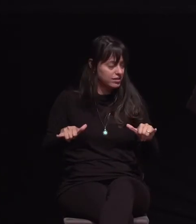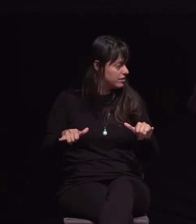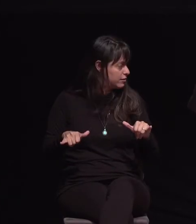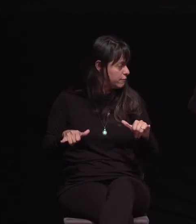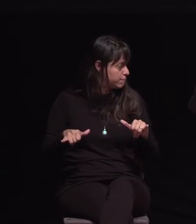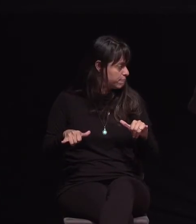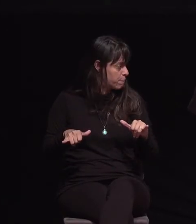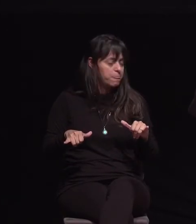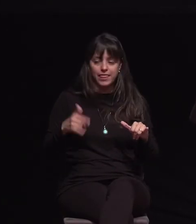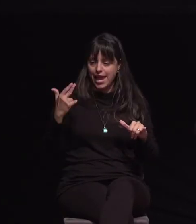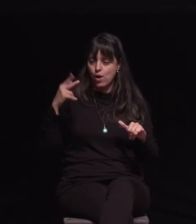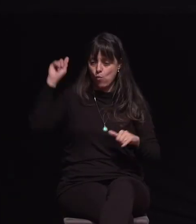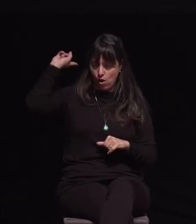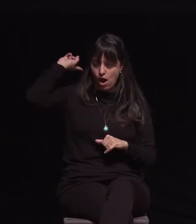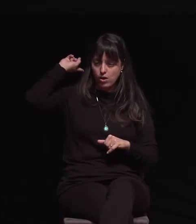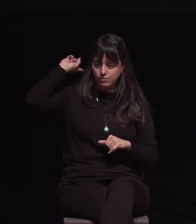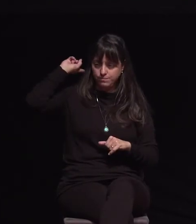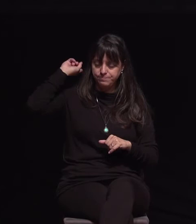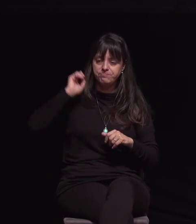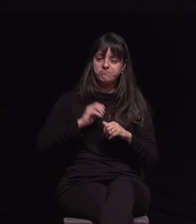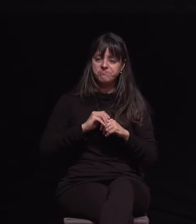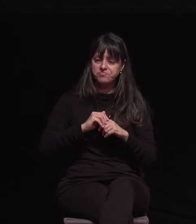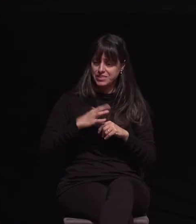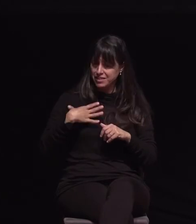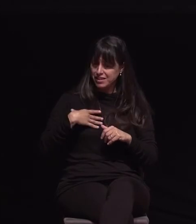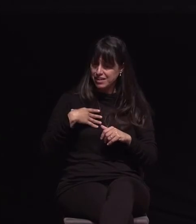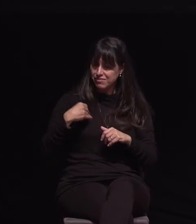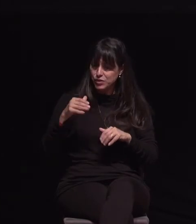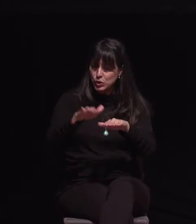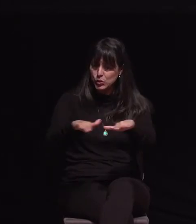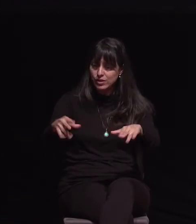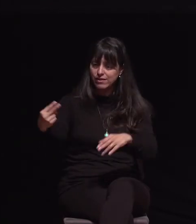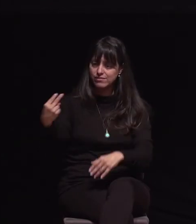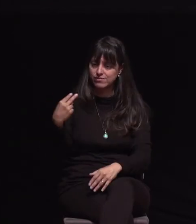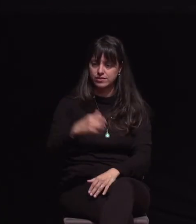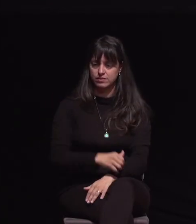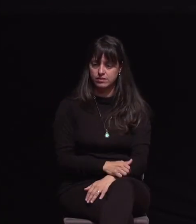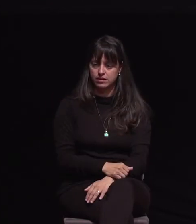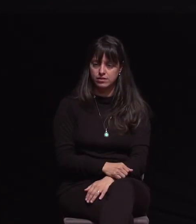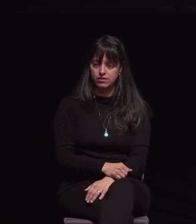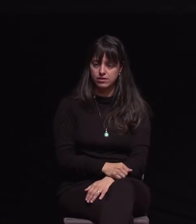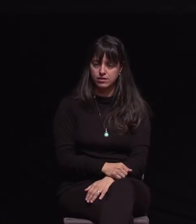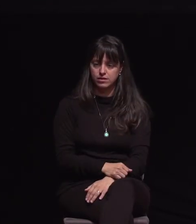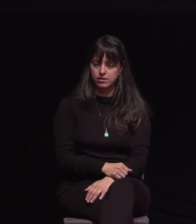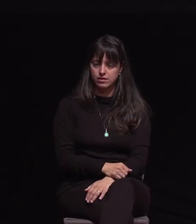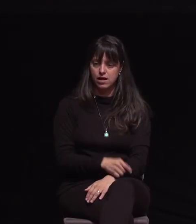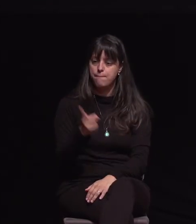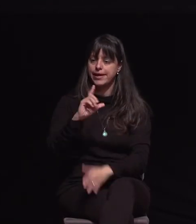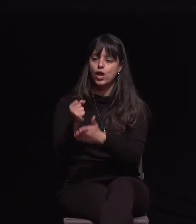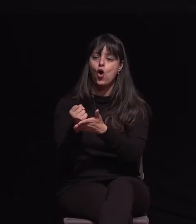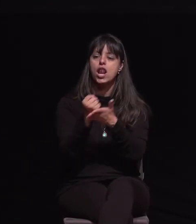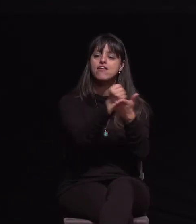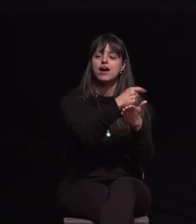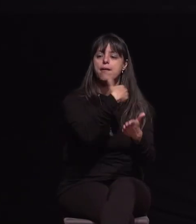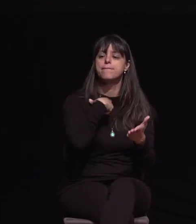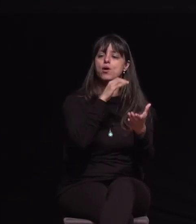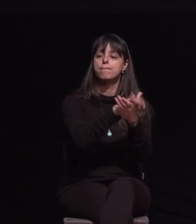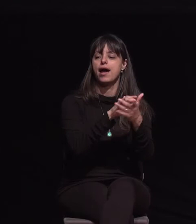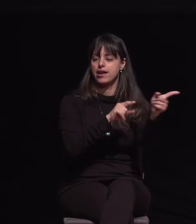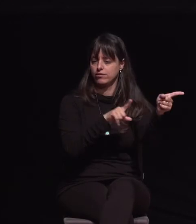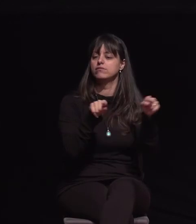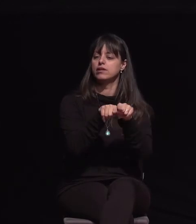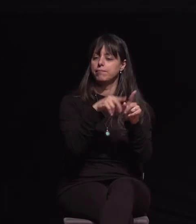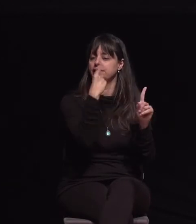Socas descreve ali. Agora, não levaram na sala do meu marido, que era o pai das